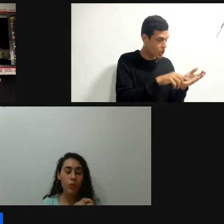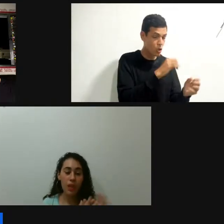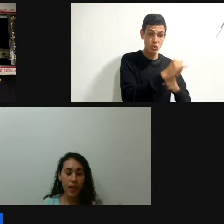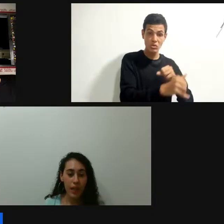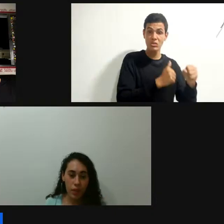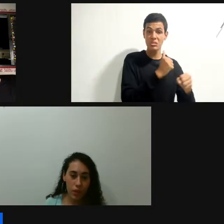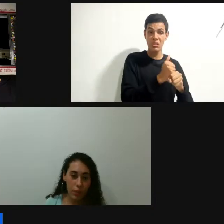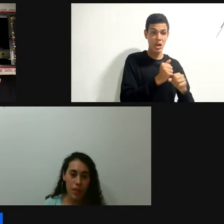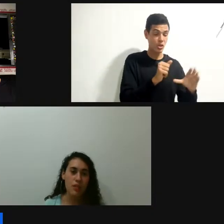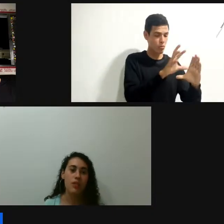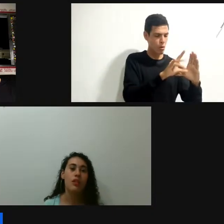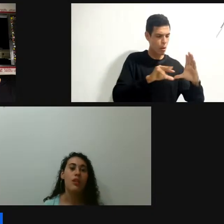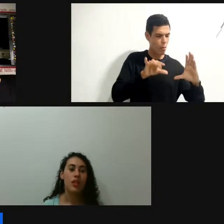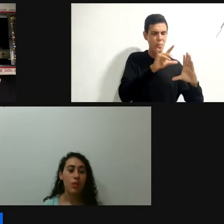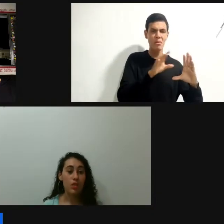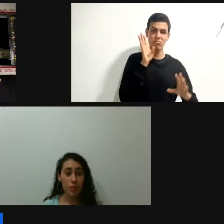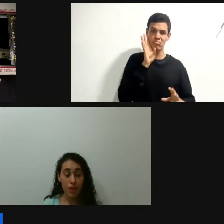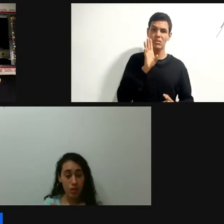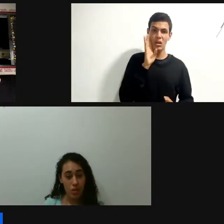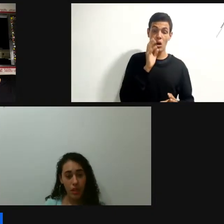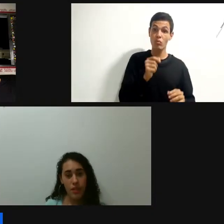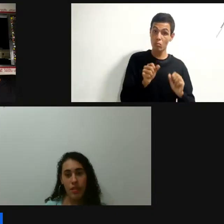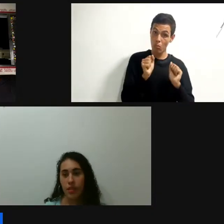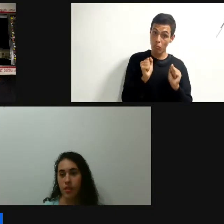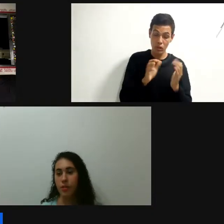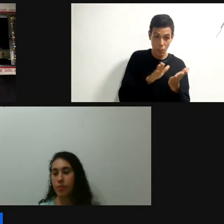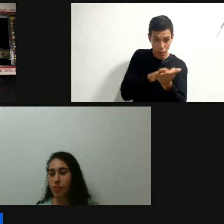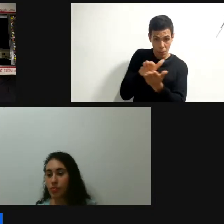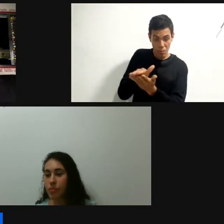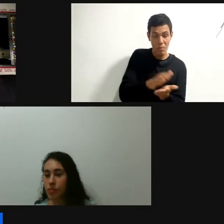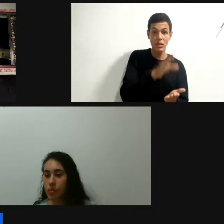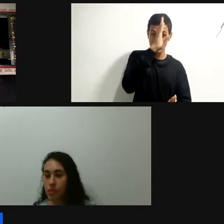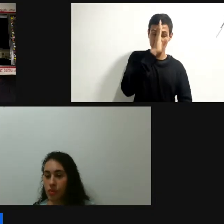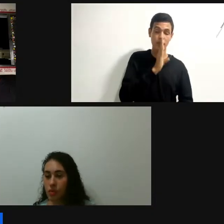pode publicar gratuitamente. E eu achei bastante interessante.